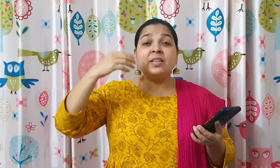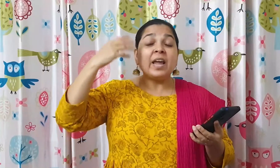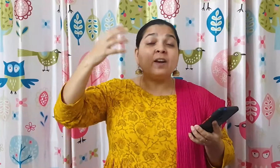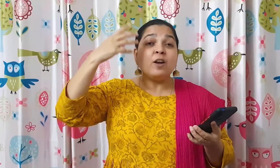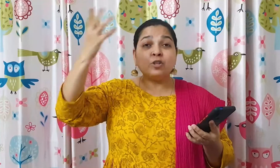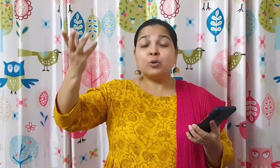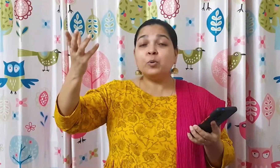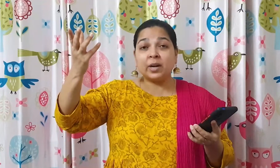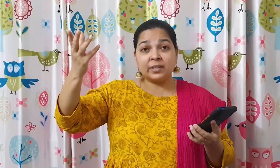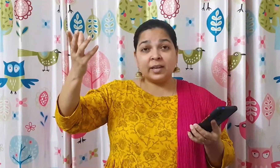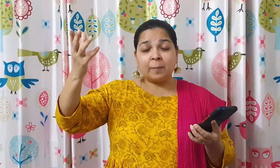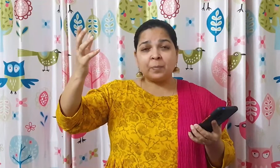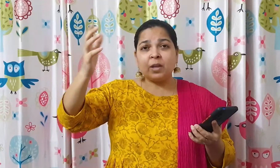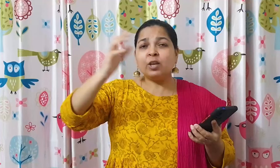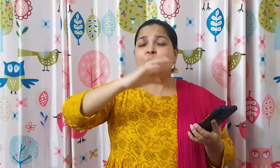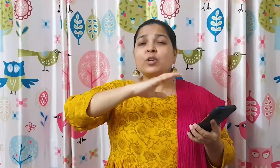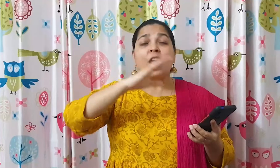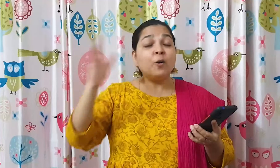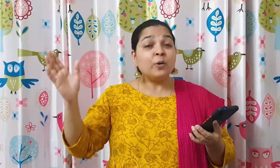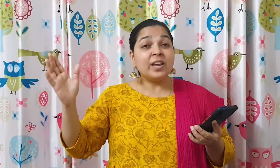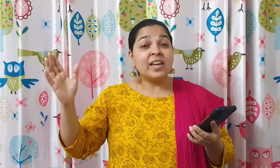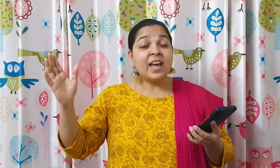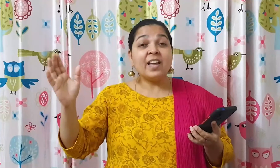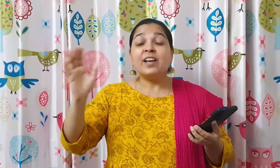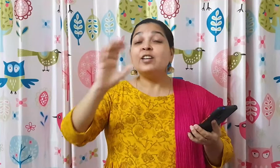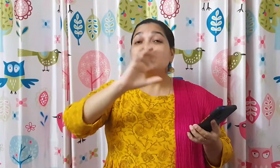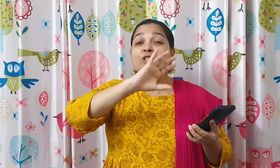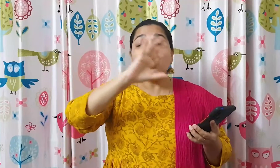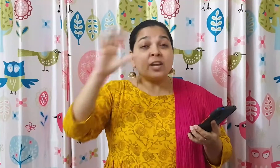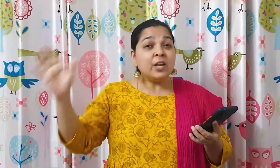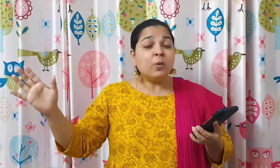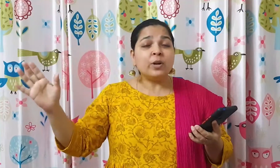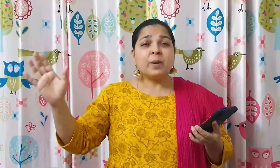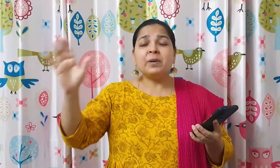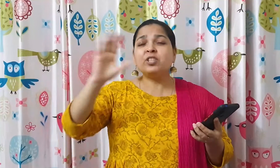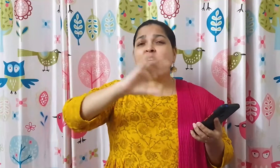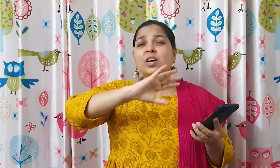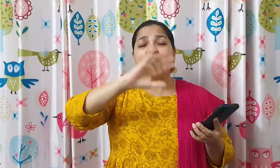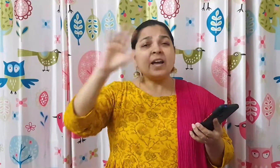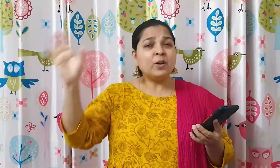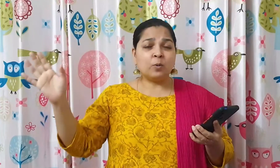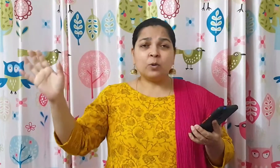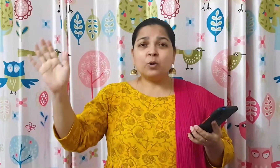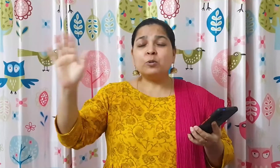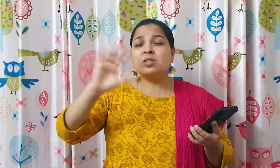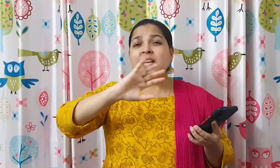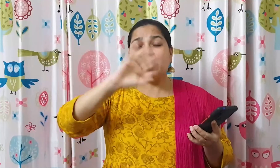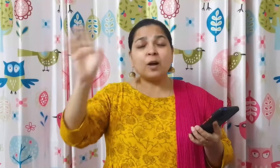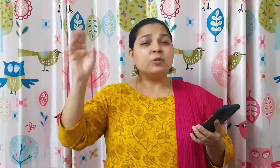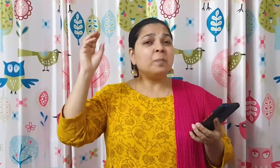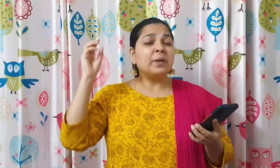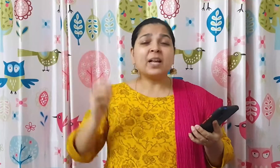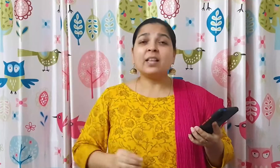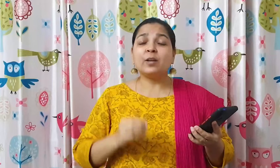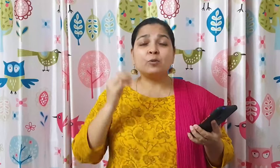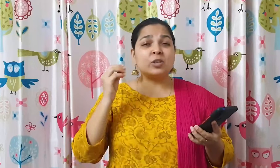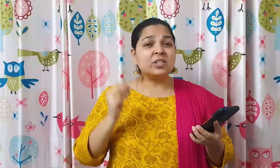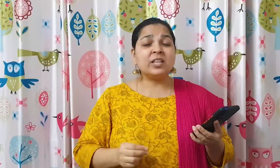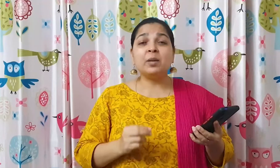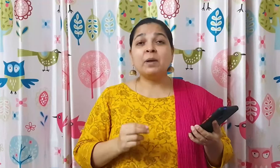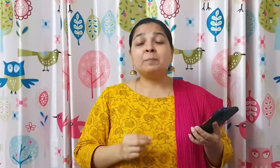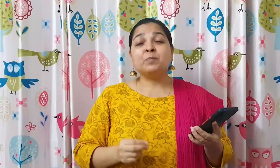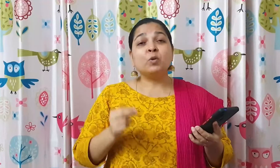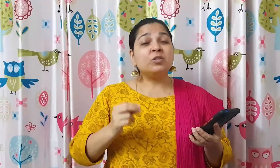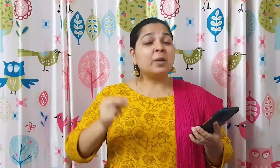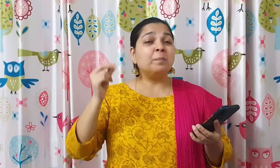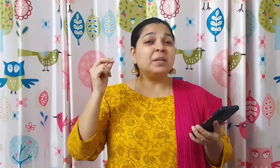পালে। মানুহজনীয়ে অৱশেষত সুস্থতা গ্ৰহণ কৰিলে। হালেলুয়া! প্ৰেইজ দ্য লৰ্ড! আজি আপোনাৰ